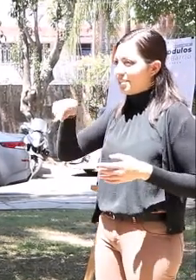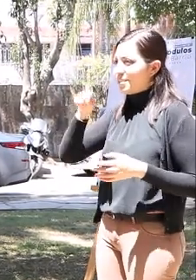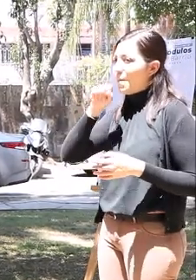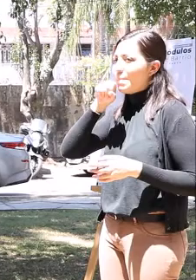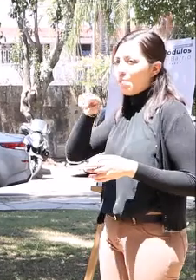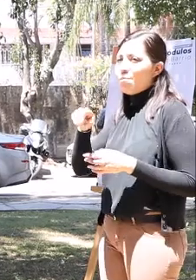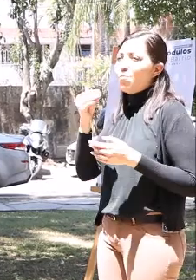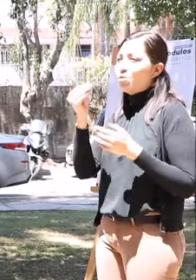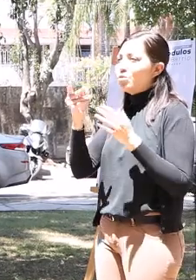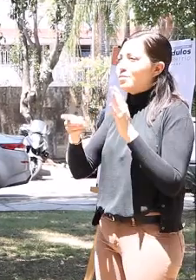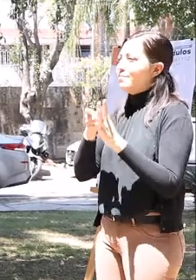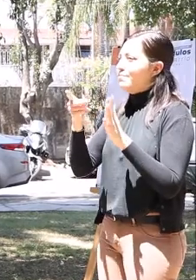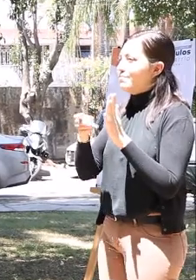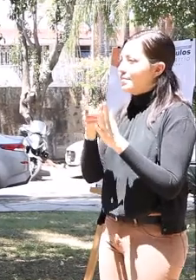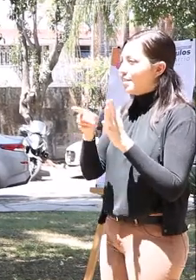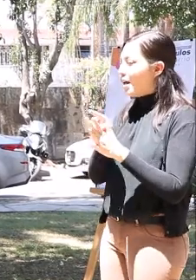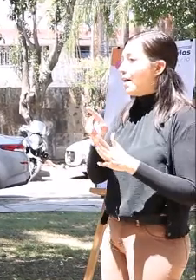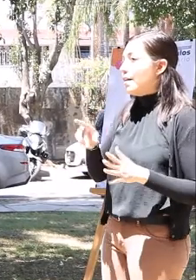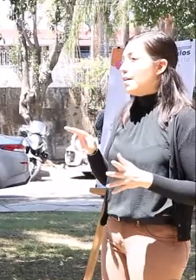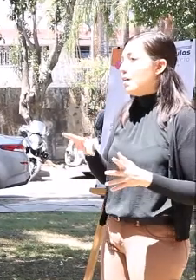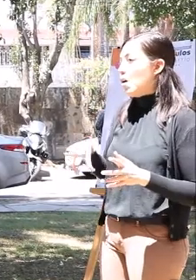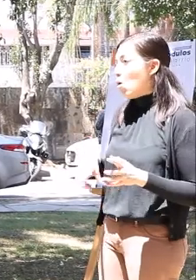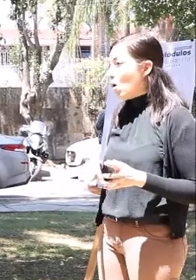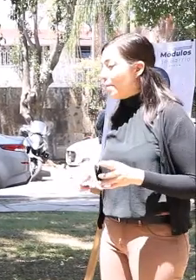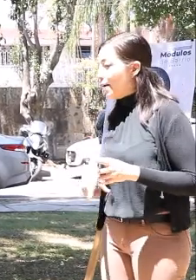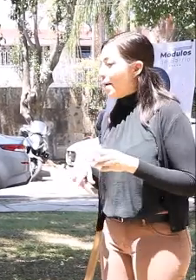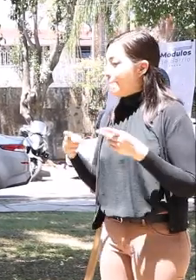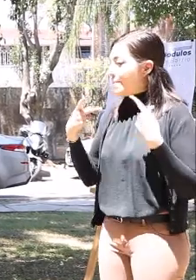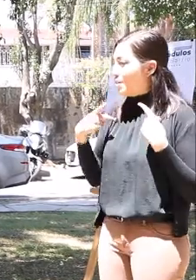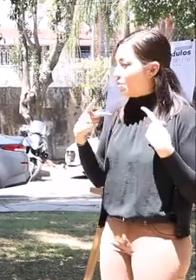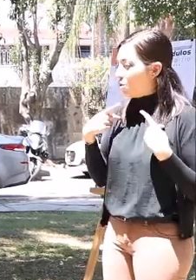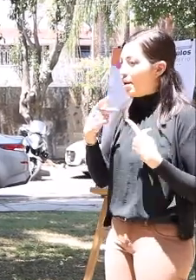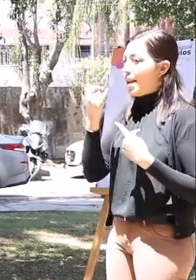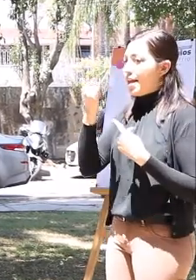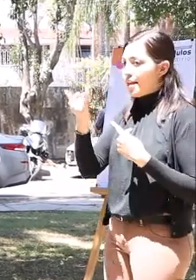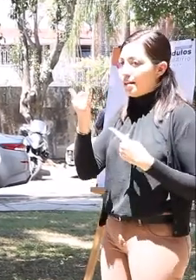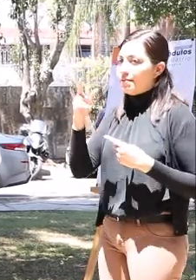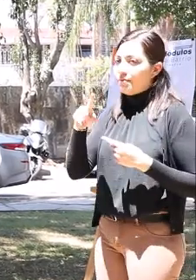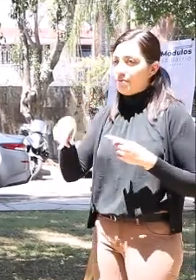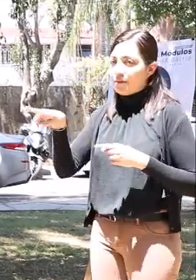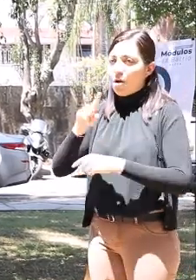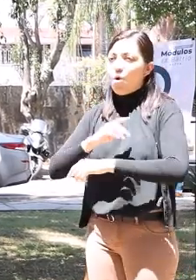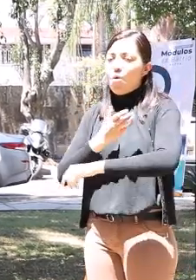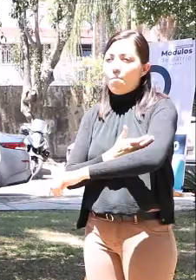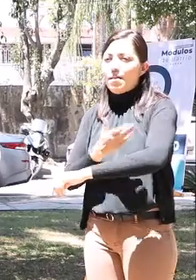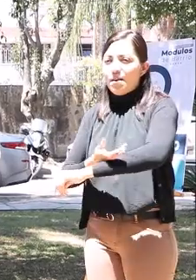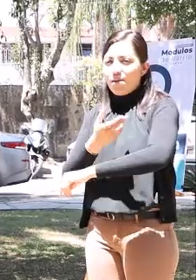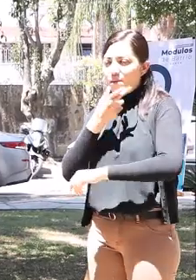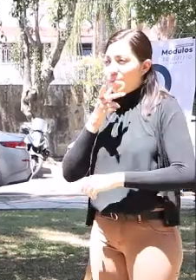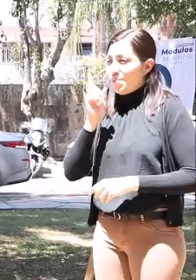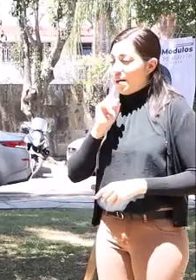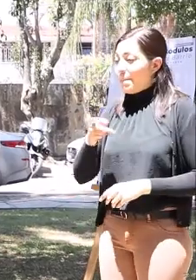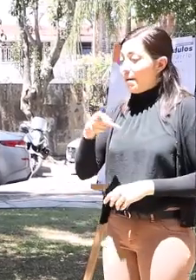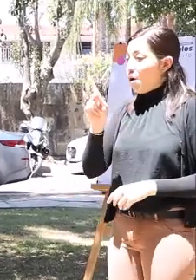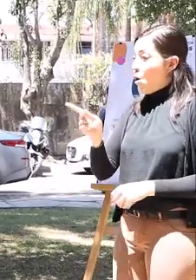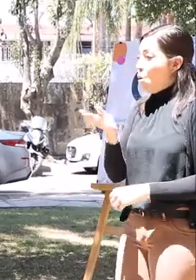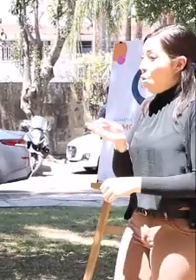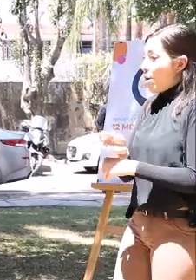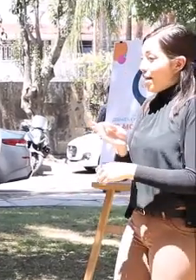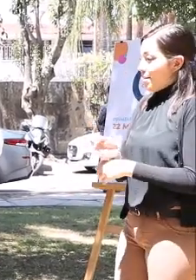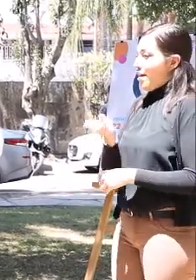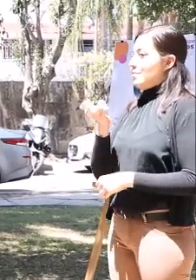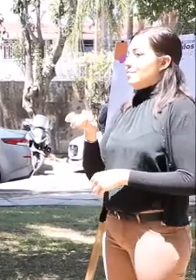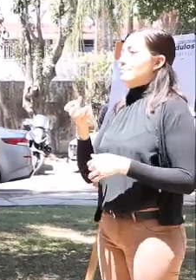muchas ocasiones se ha roto entre autoridades y ciudadanos, y sobre todo entre nuestros compañeros policías, pero esta es una